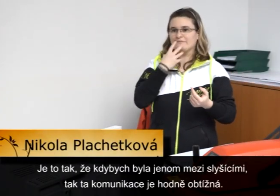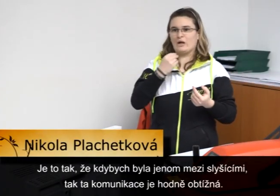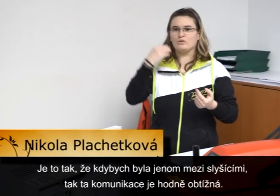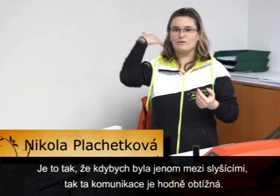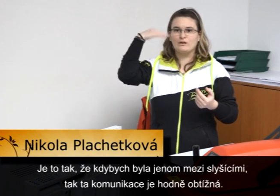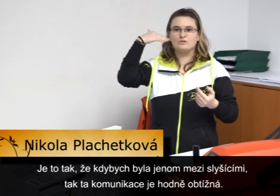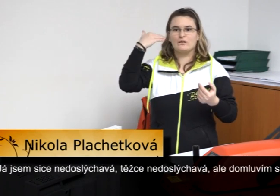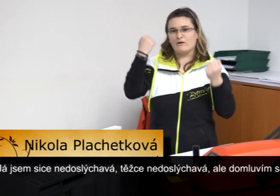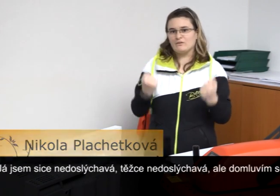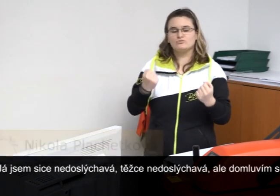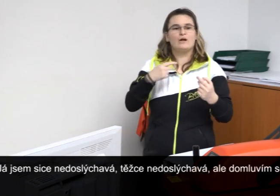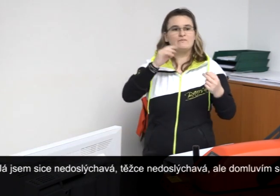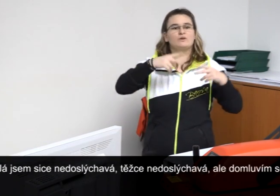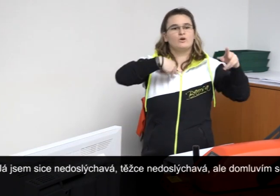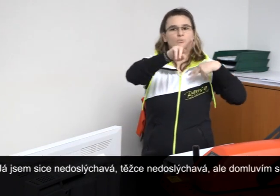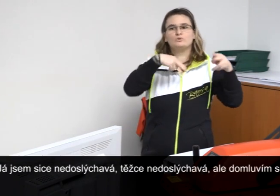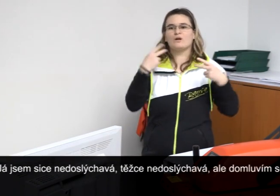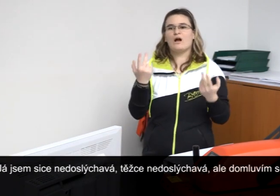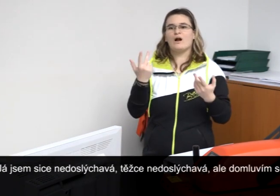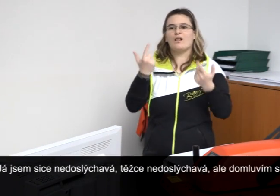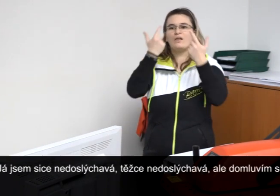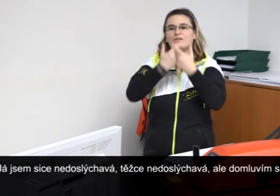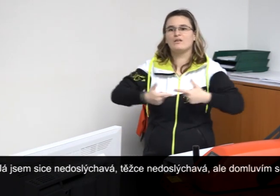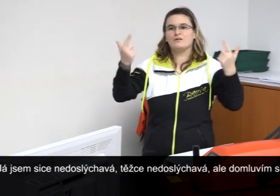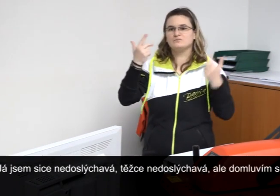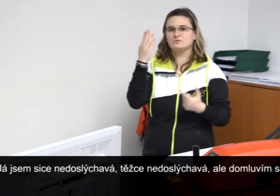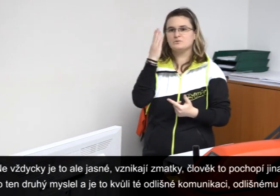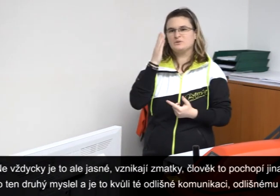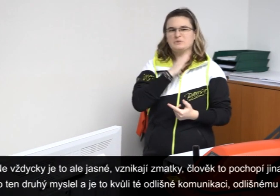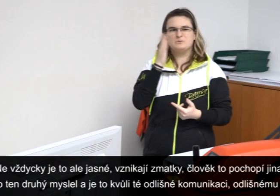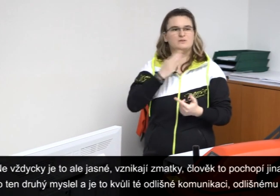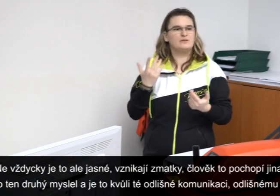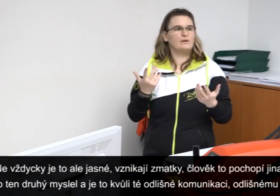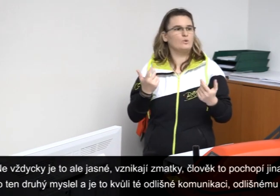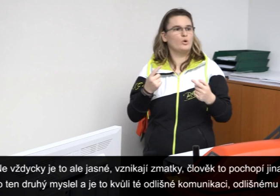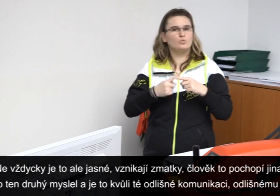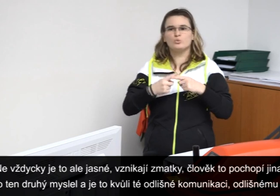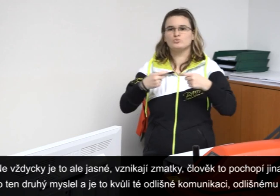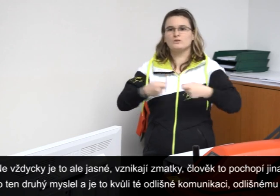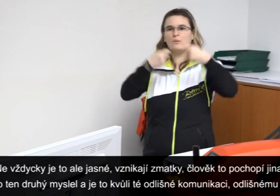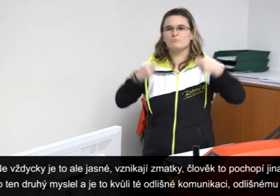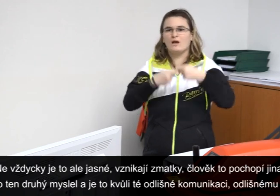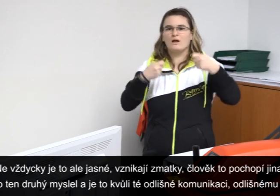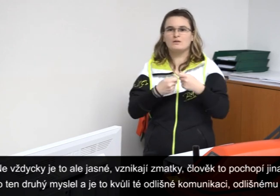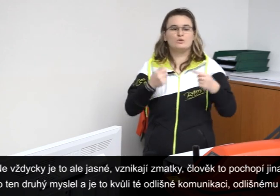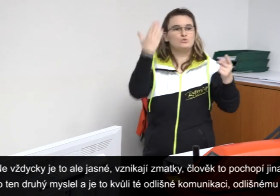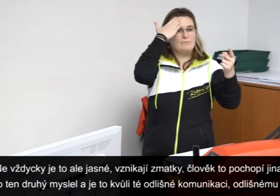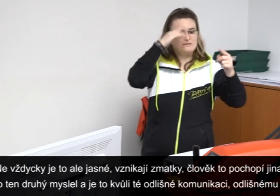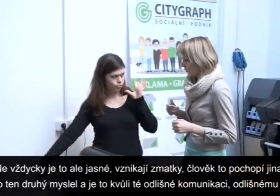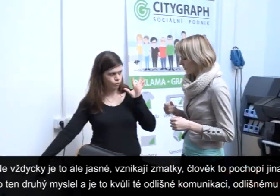vlastně obtížná. Já jsem sice nedoslýchavá, těžce nedoslýchavá, ale domluvím se. Ale ne vždycky potom je to vždycky jasné,